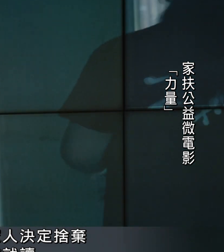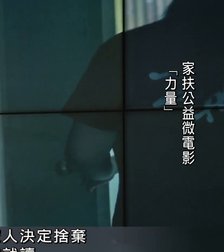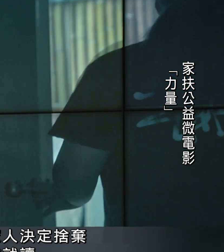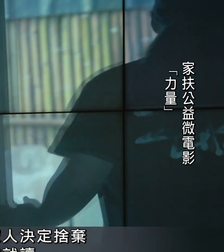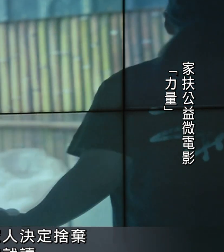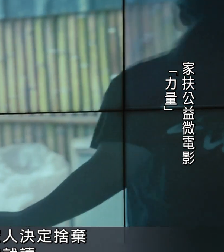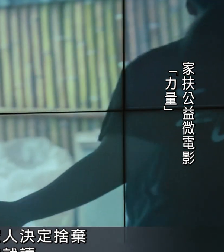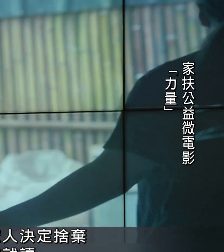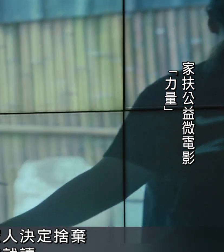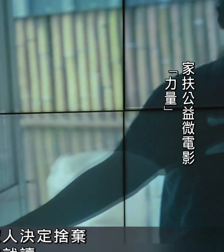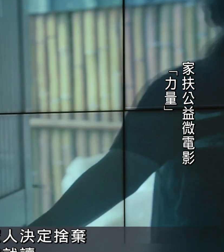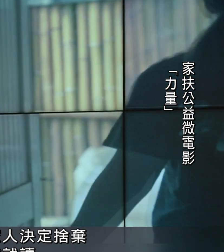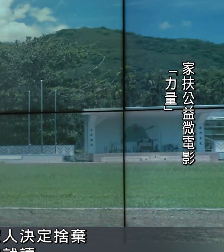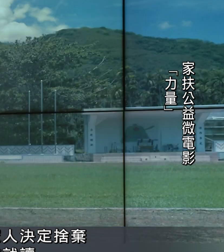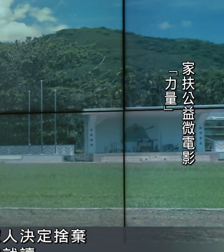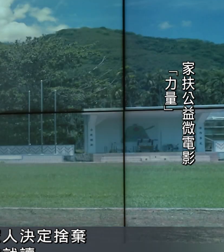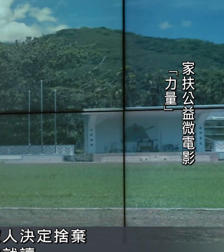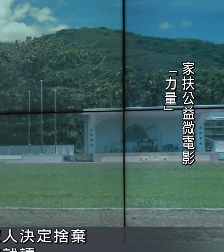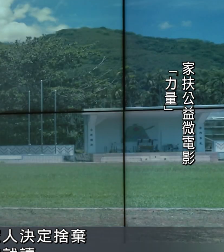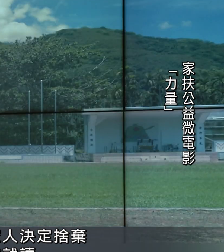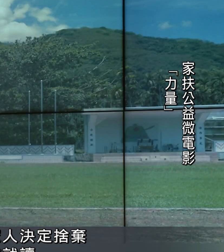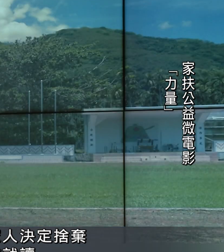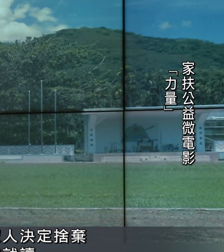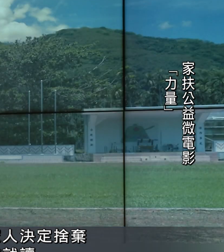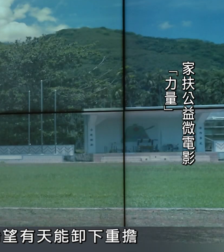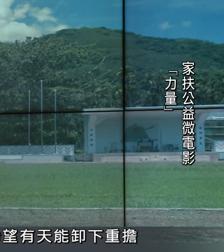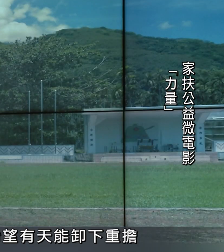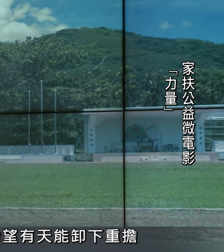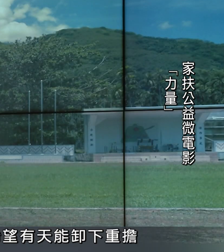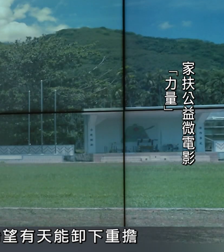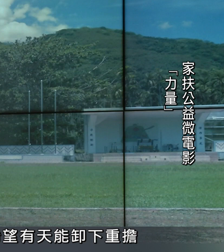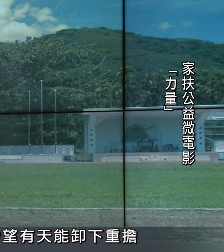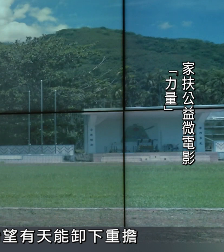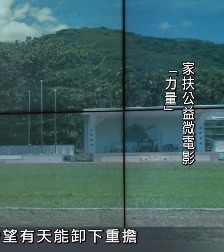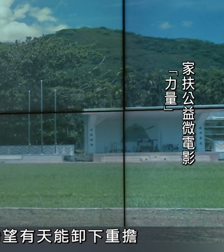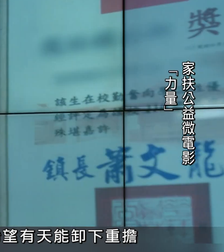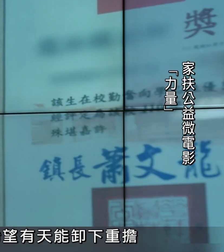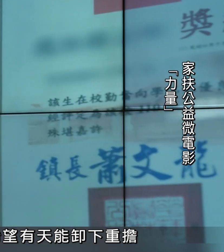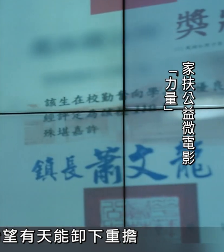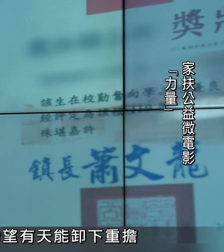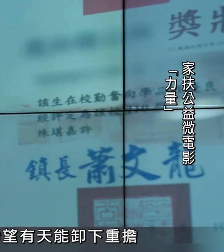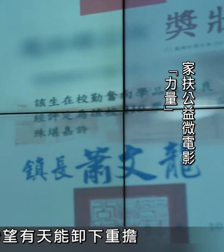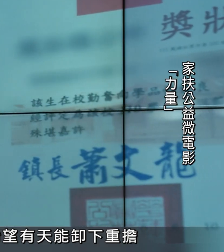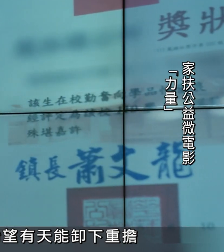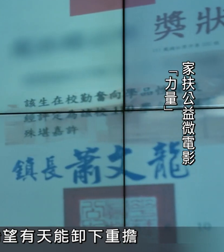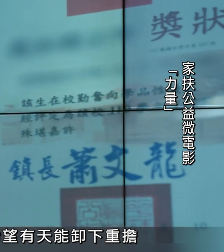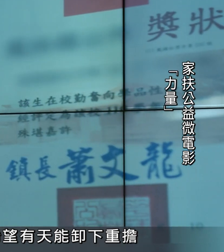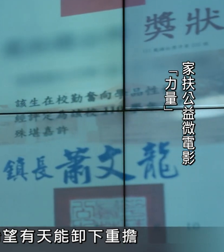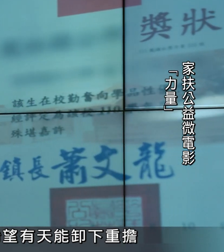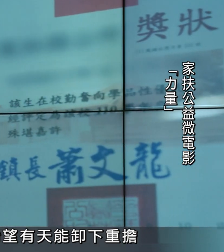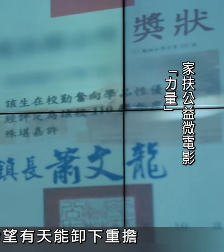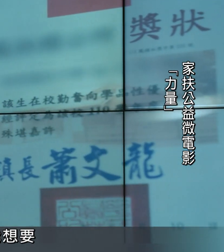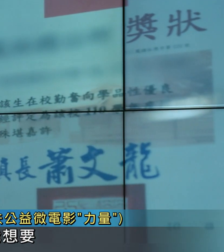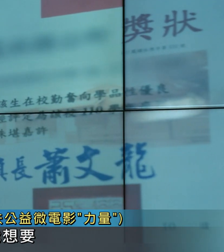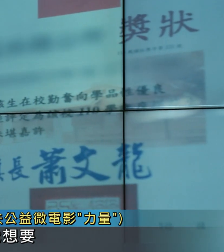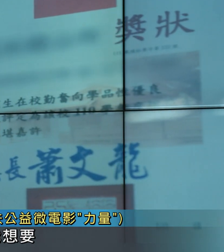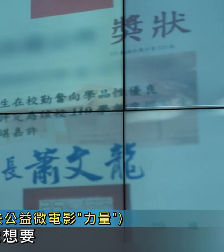弃，选择离家近的学校就读。他最大的愿望是希望有天能卸下重担。 如果有一个机会，我想